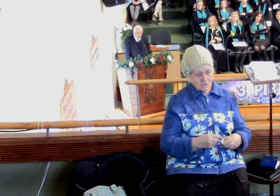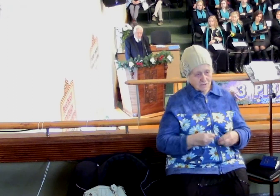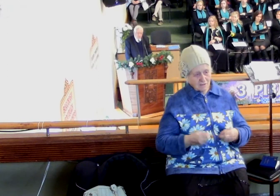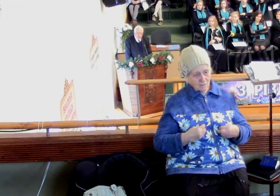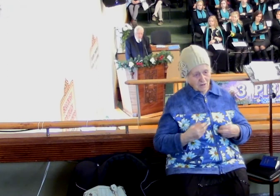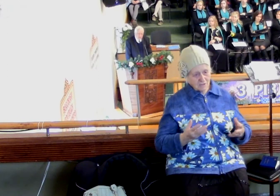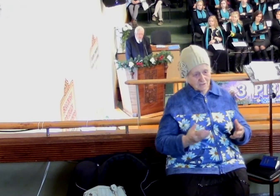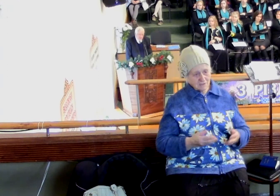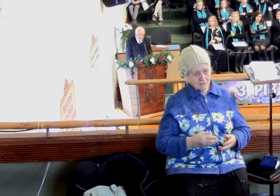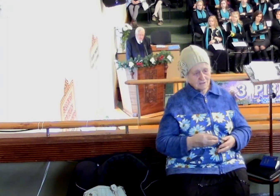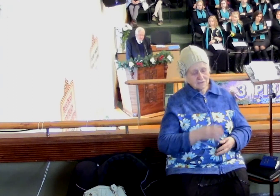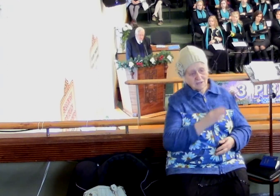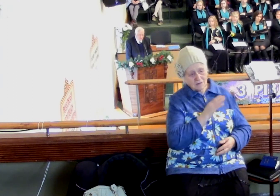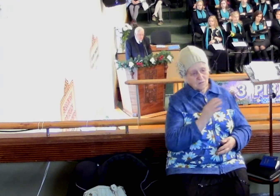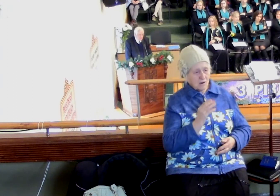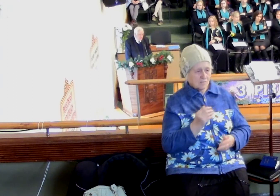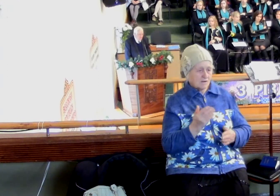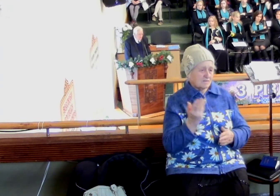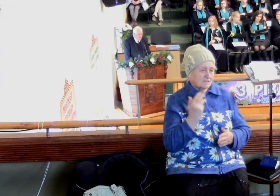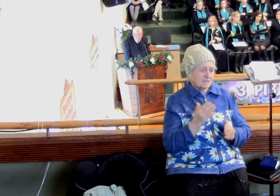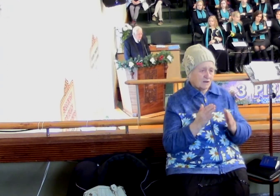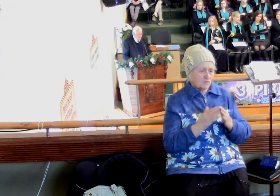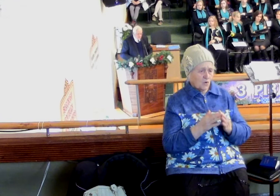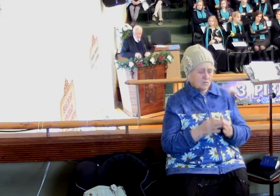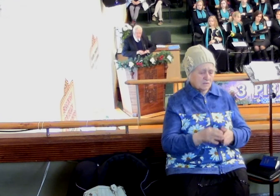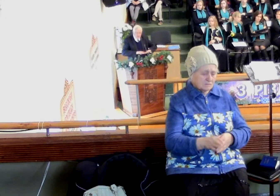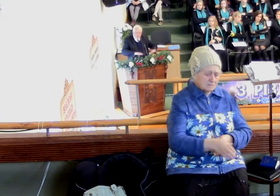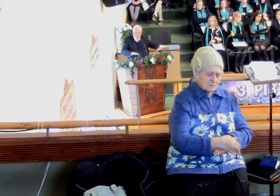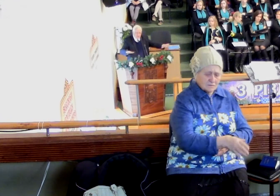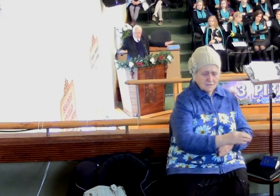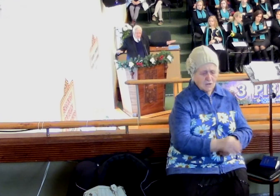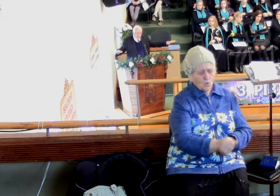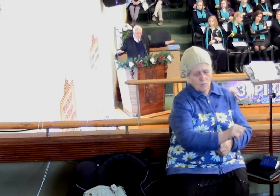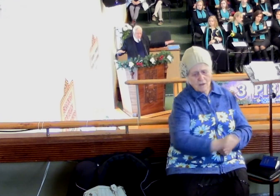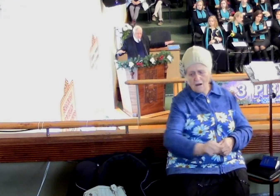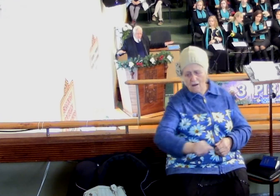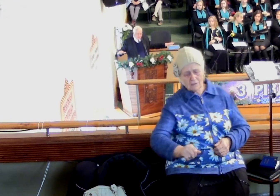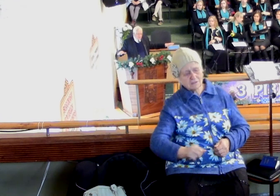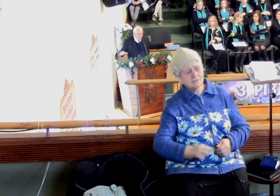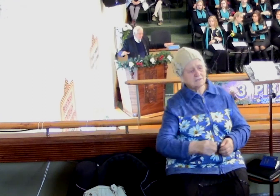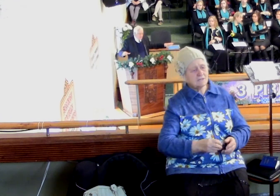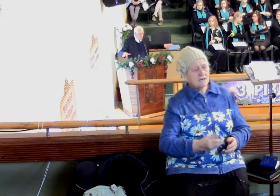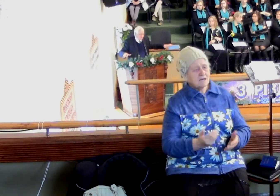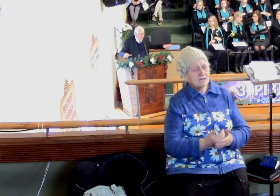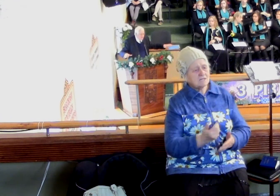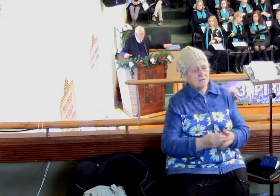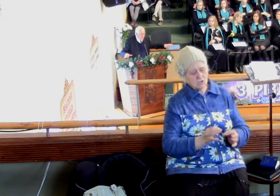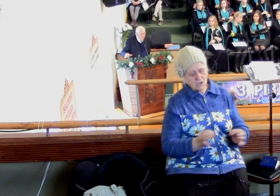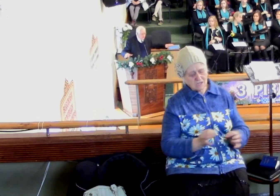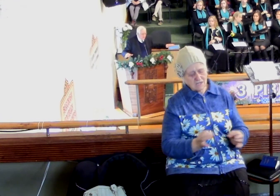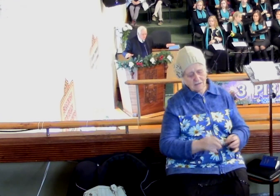Мама долинку мазала, чтобы чисто было. Свежее сено заносила, рассыпала, когда я был маленьким еще.